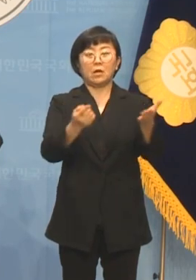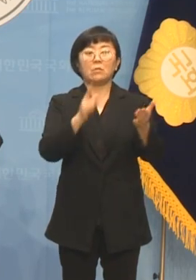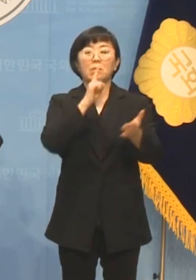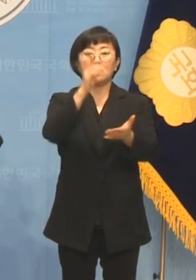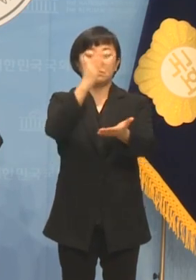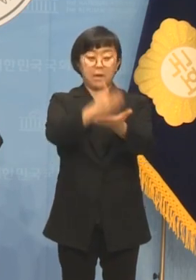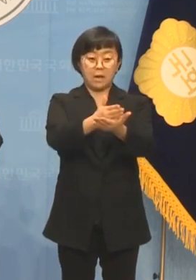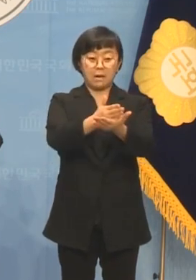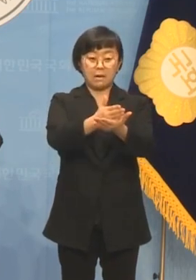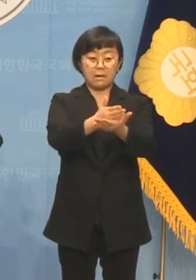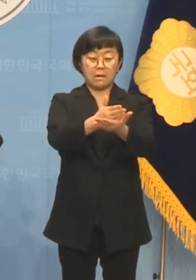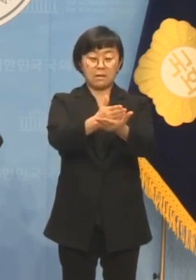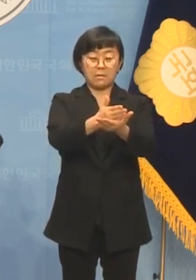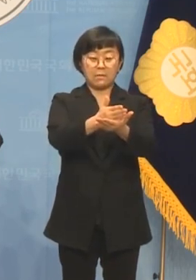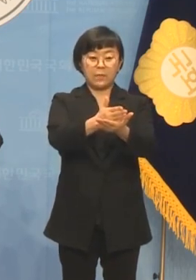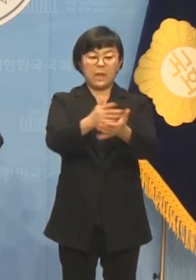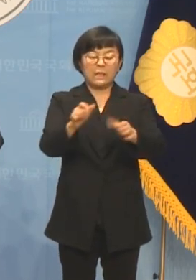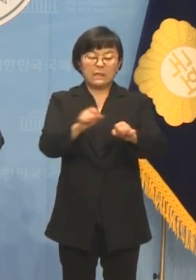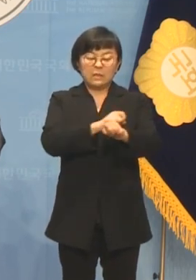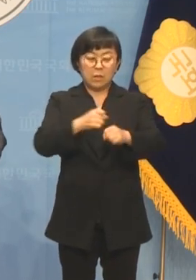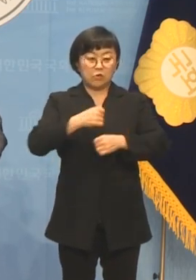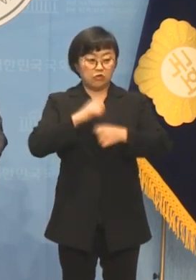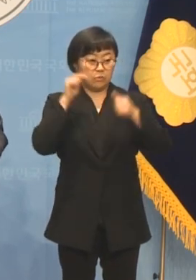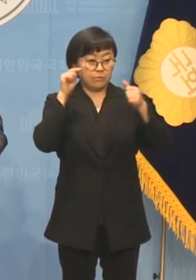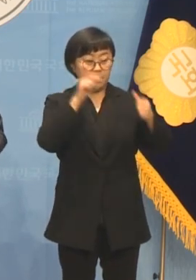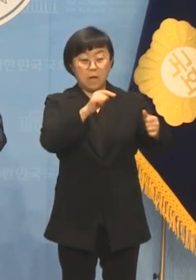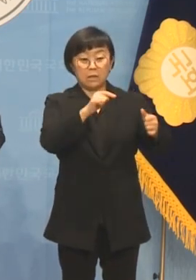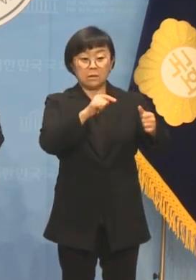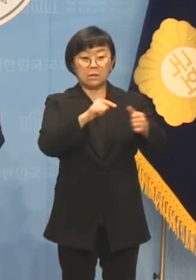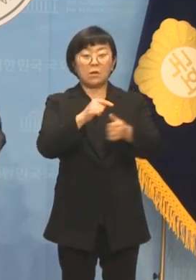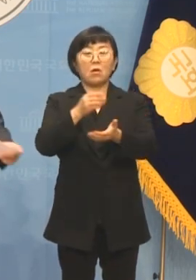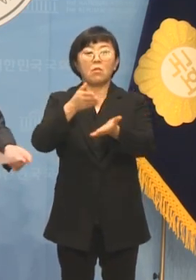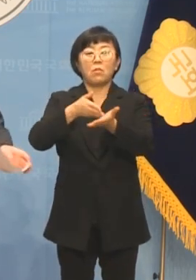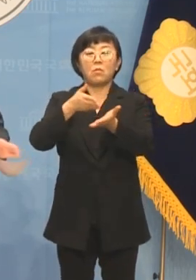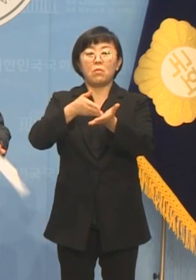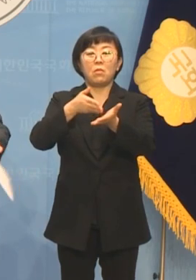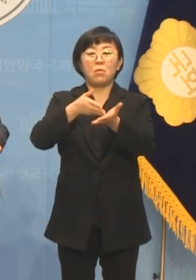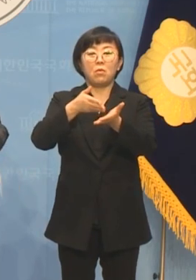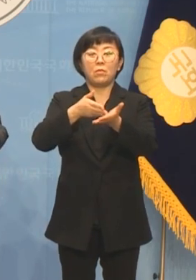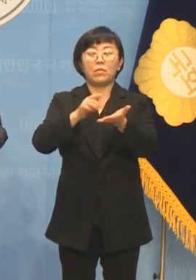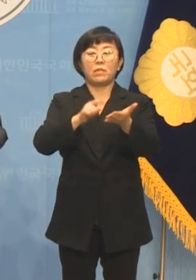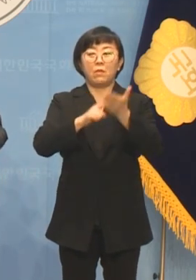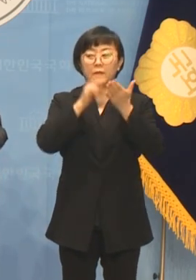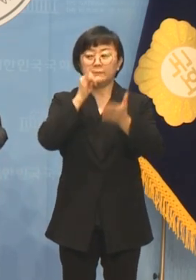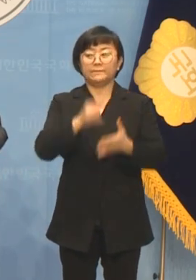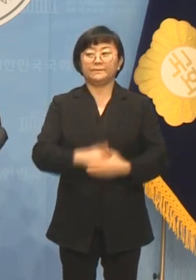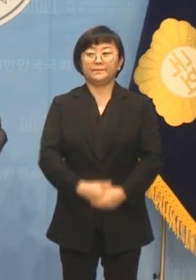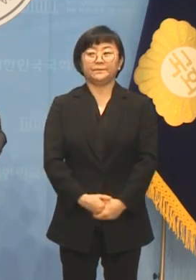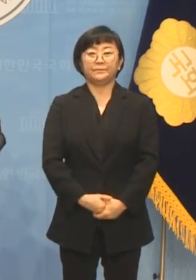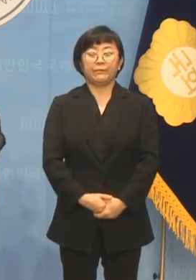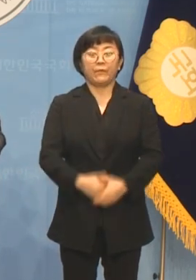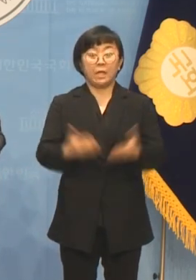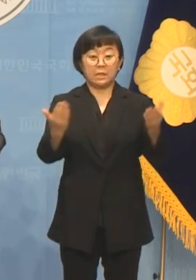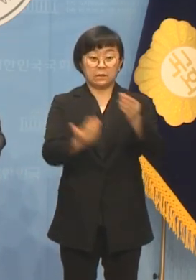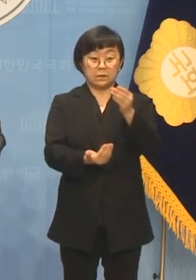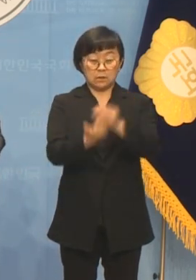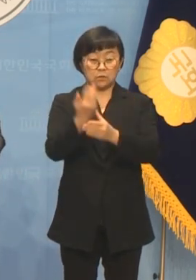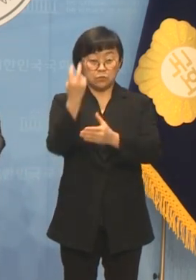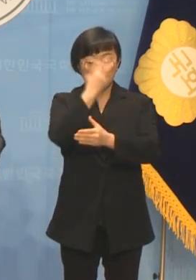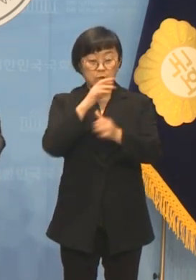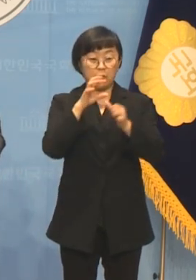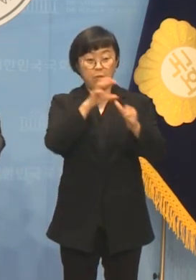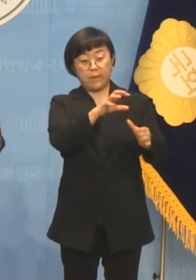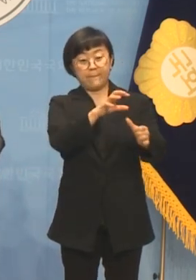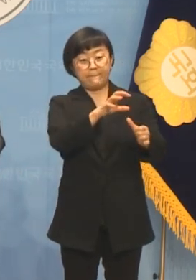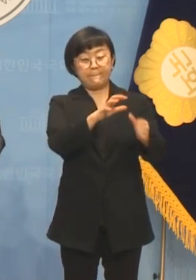말하지 말라고 각별히 주의까지 시켰다는 언론 보도가 나왔습니다. 이 사건 수사 외압